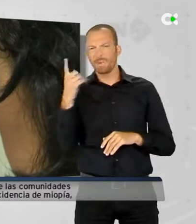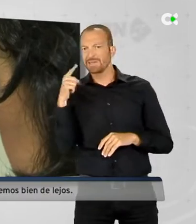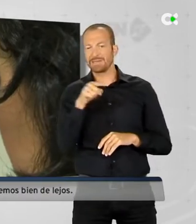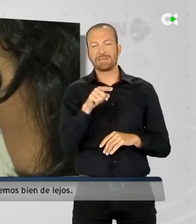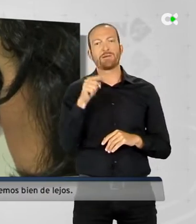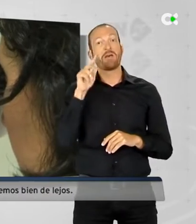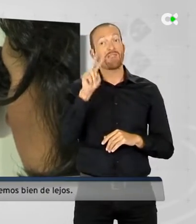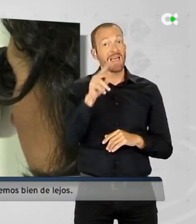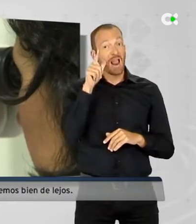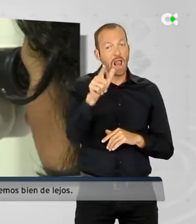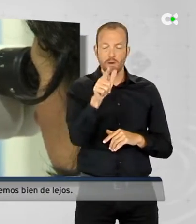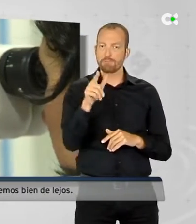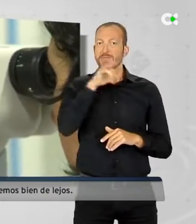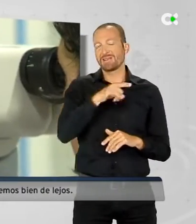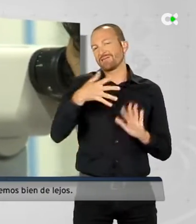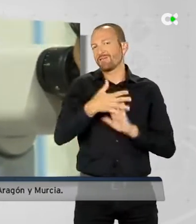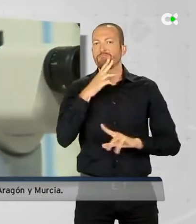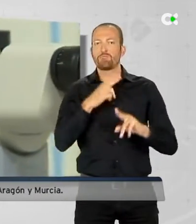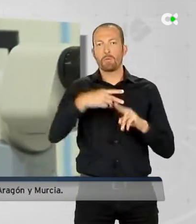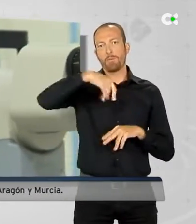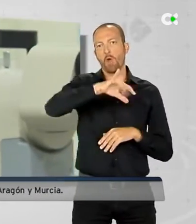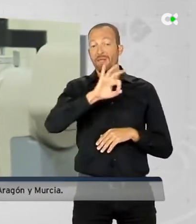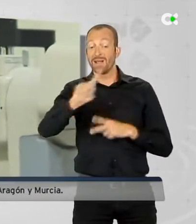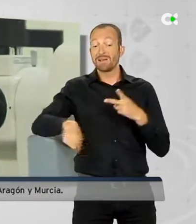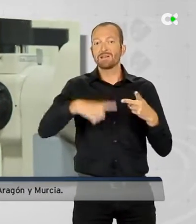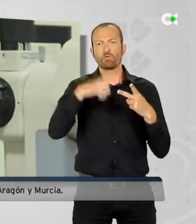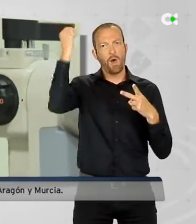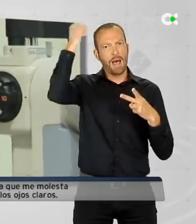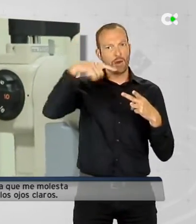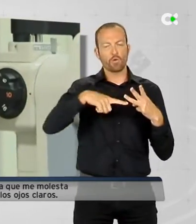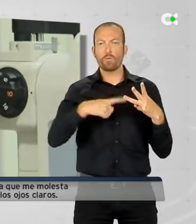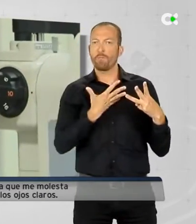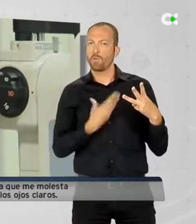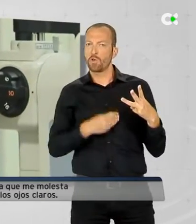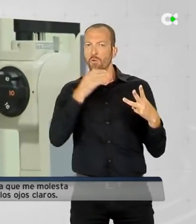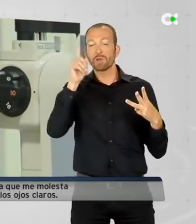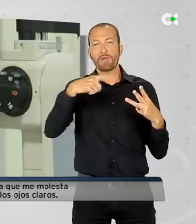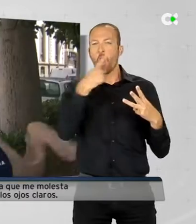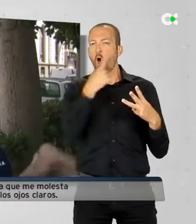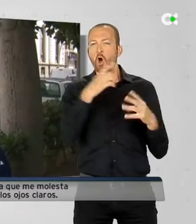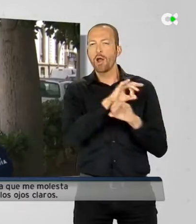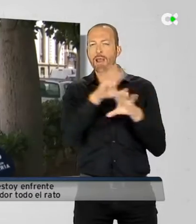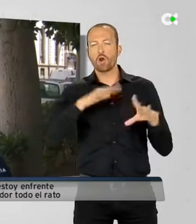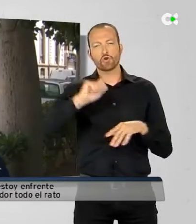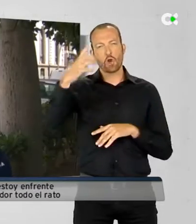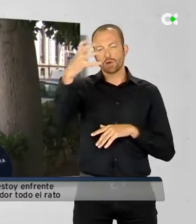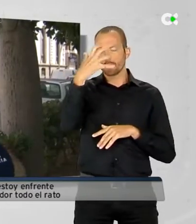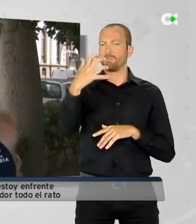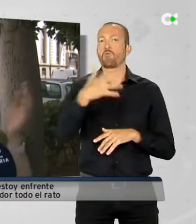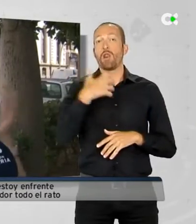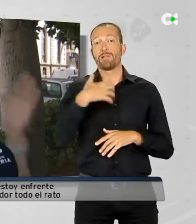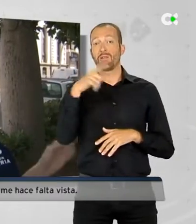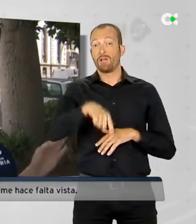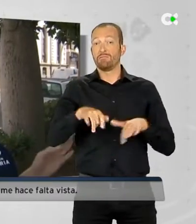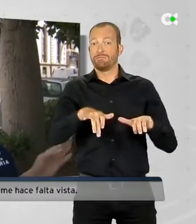es decir, no vemos bien de lejos. Nos sigue Aragón y Murcia. Falta de vista y me molesta el sol con los ojos claros. Estoy enfrente del ordenador todo el rato,